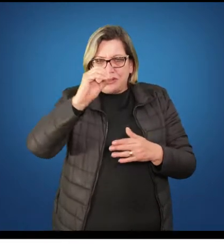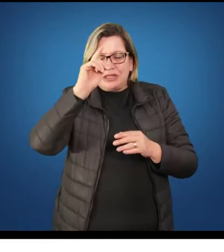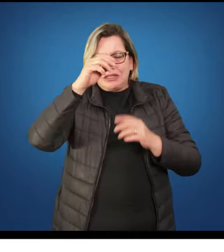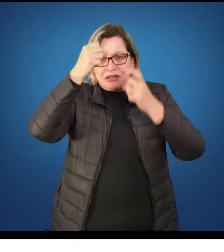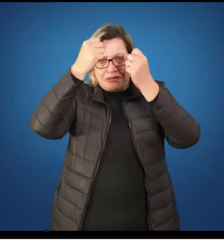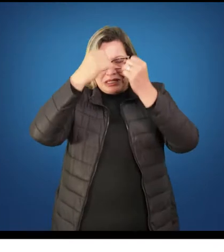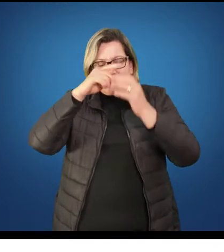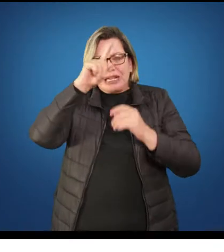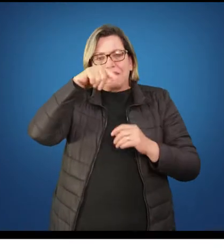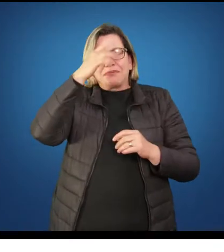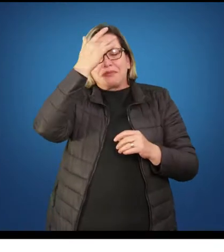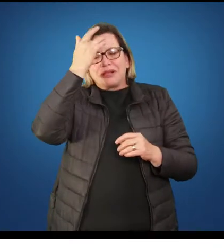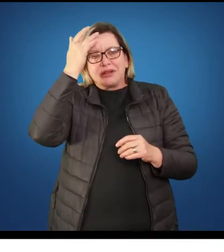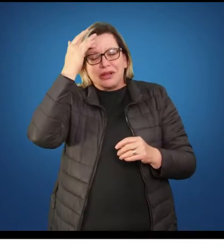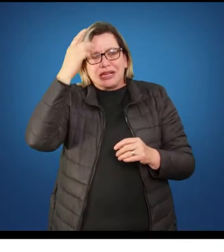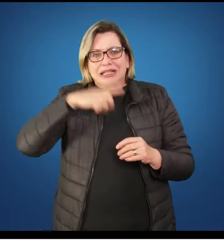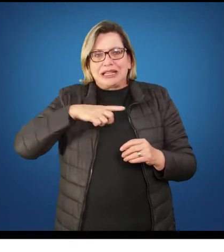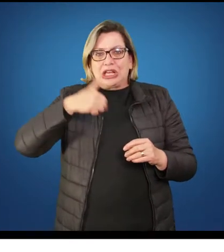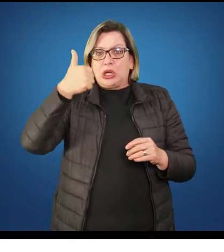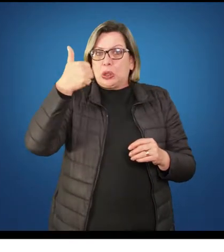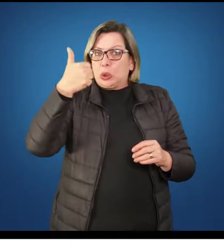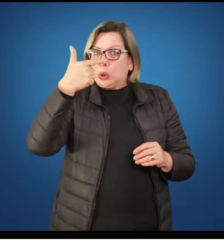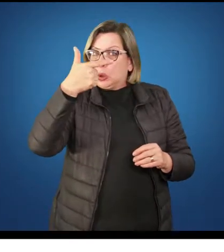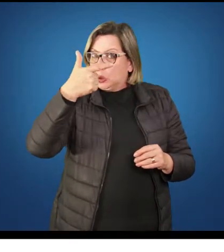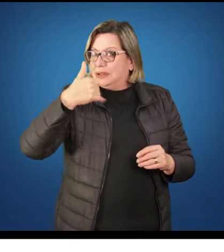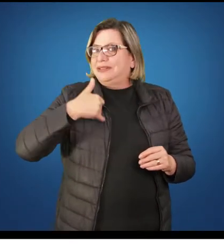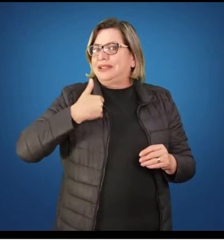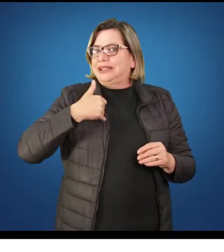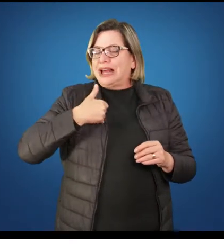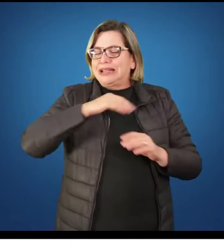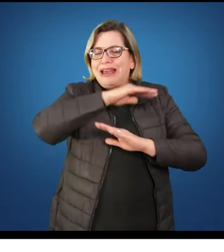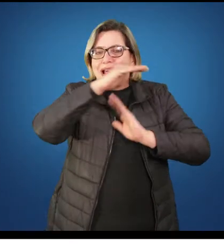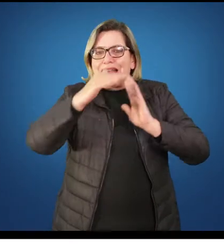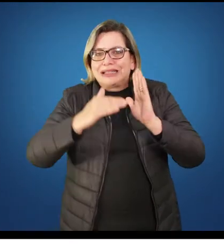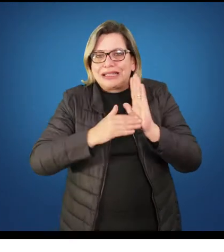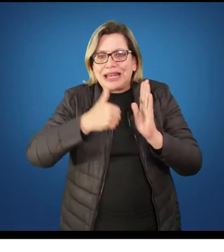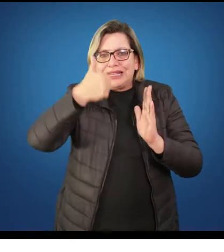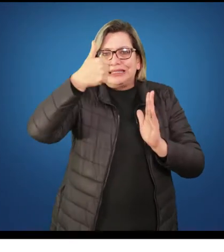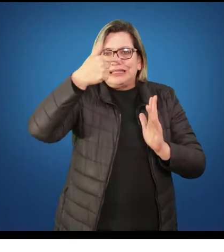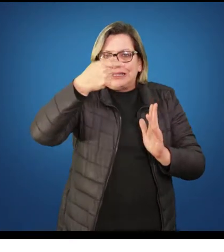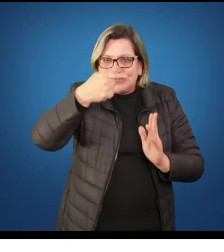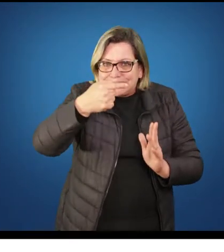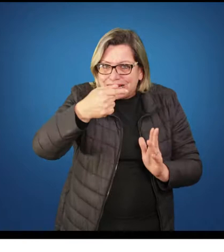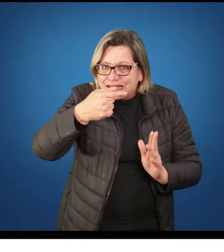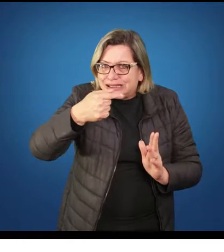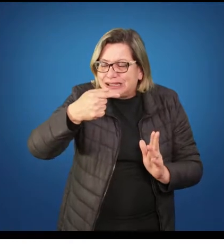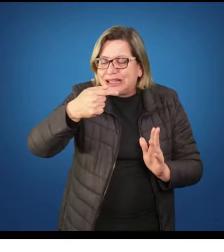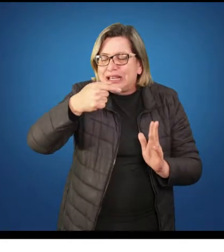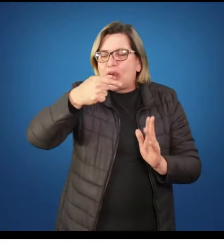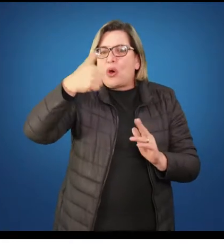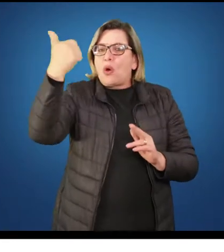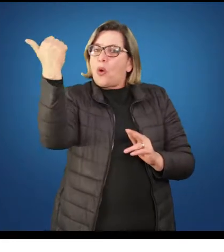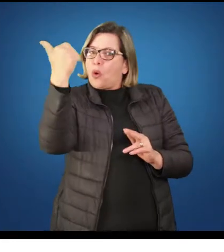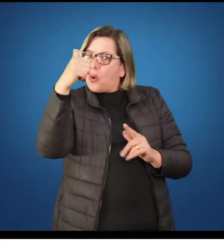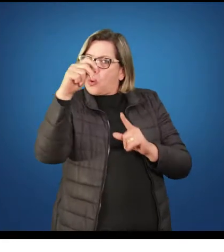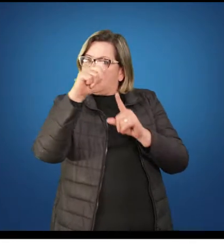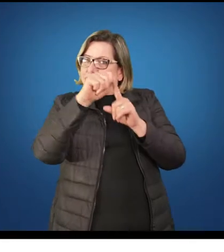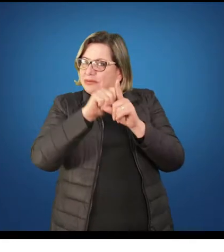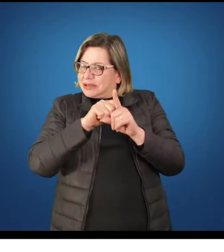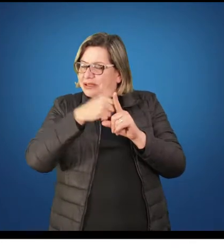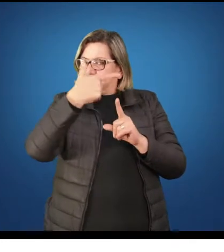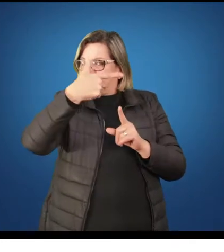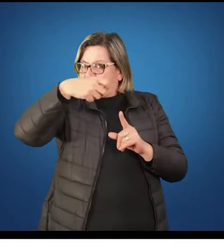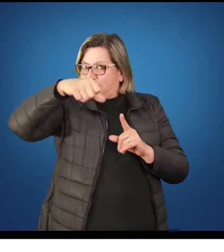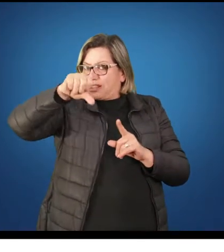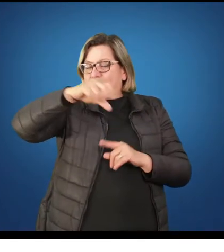25 anos e daí a gente vai se questionar, E o de 16, de 15, é jovem ou é adolescente? Então, de acordo com